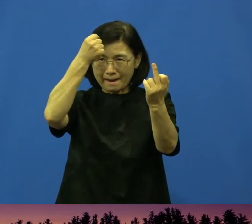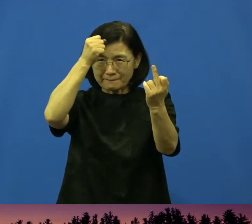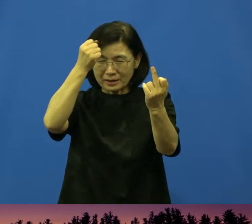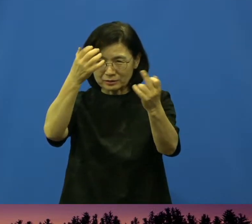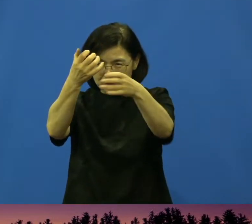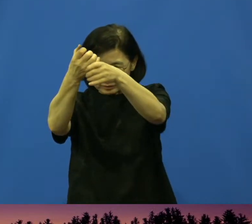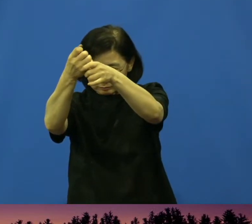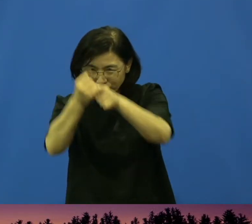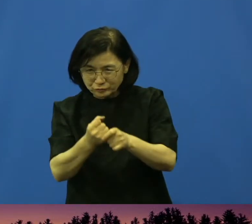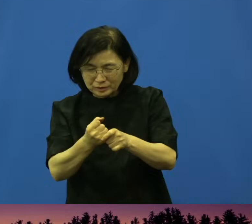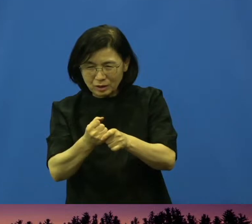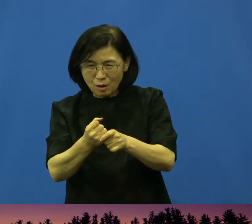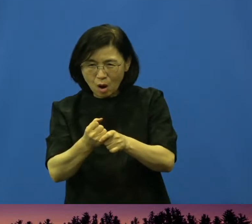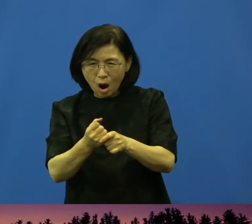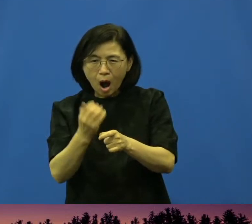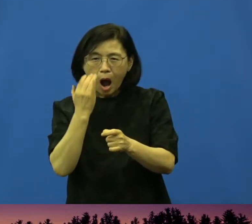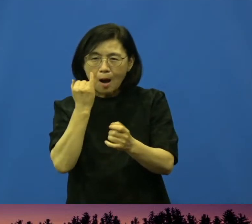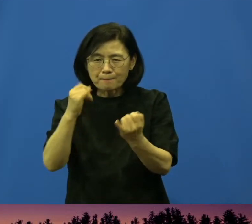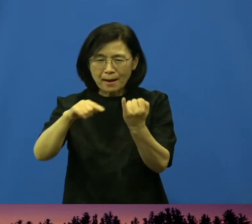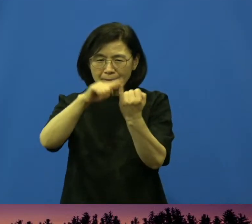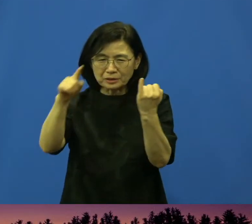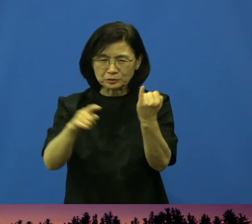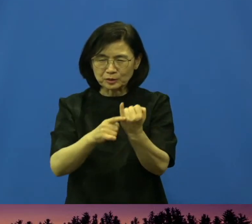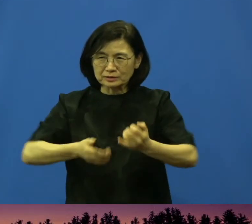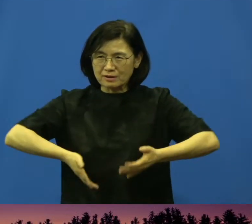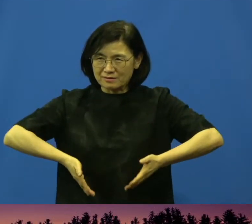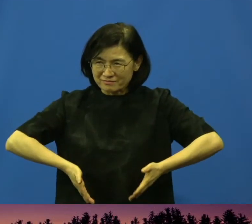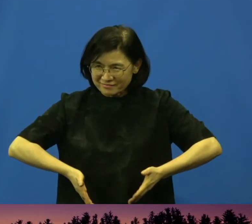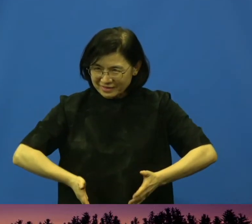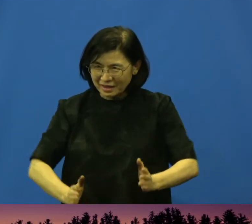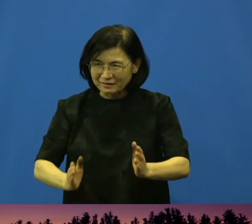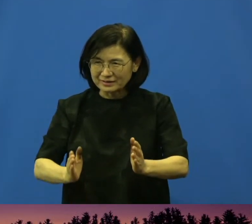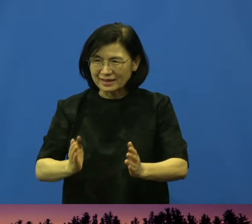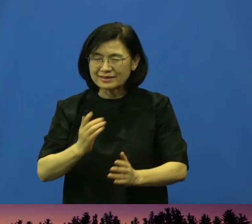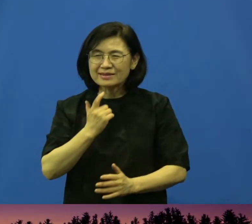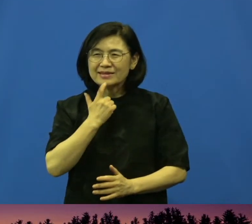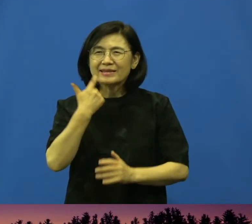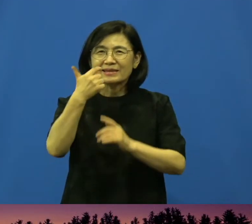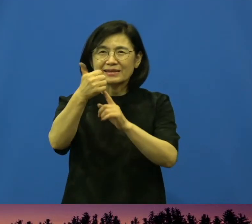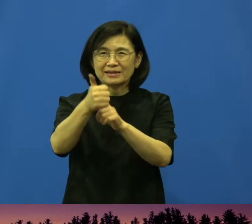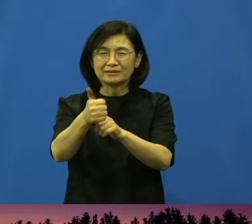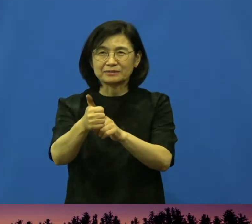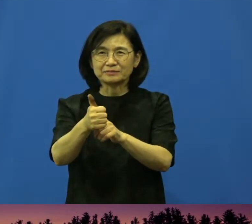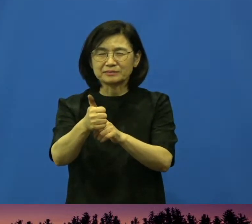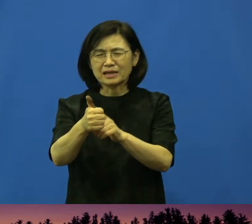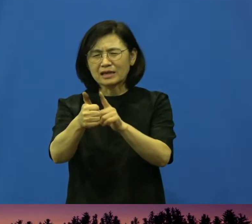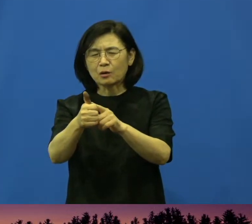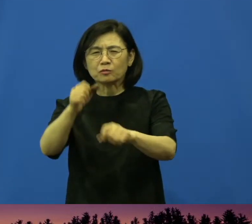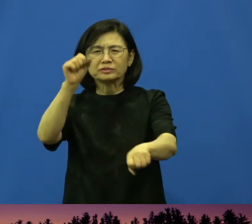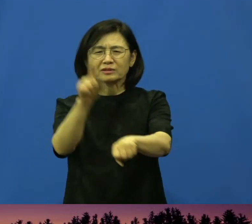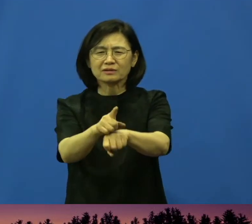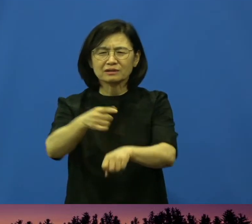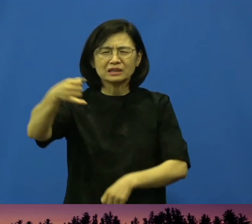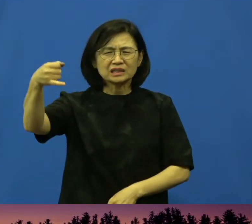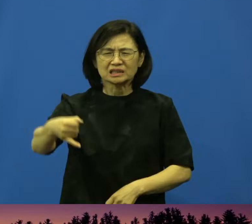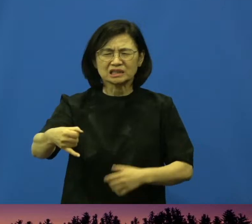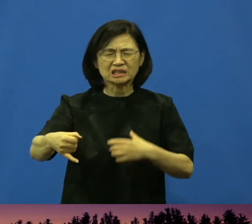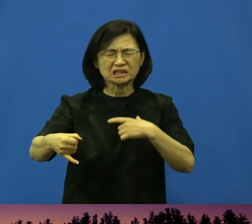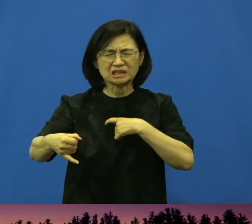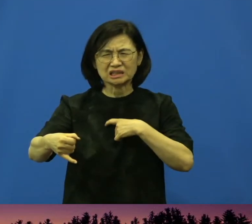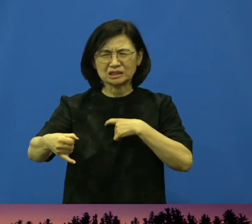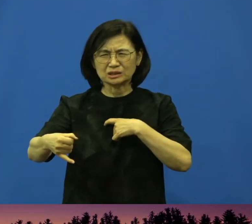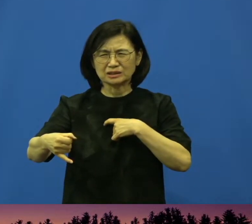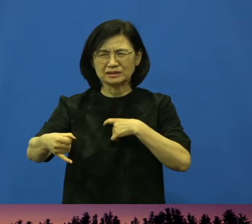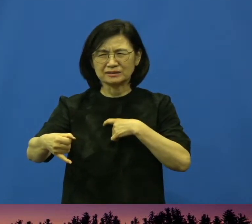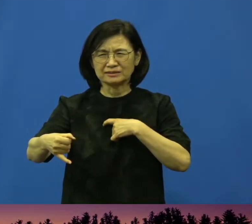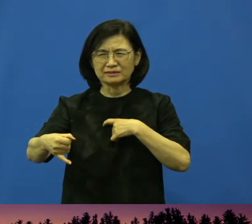그죠? 여기서 이제 뭐가 나오느냐면 지기 싫어하는 사람이에요. 지기 싫어요. 어디든 지기 싫어하는